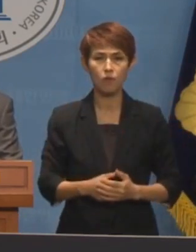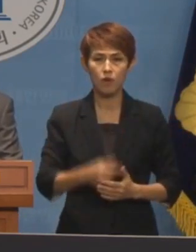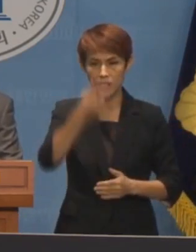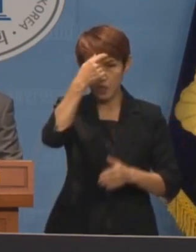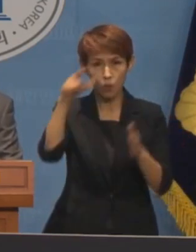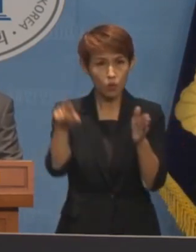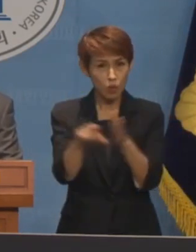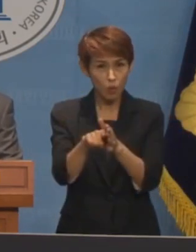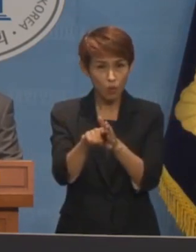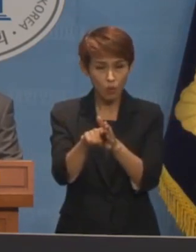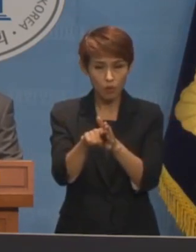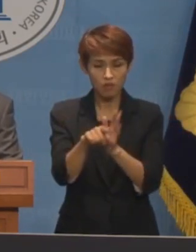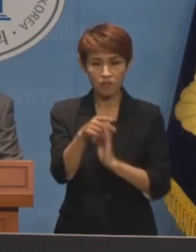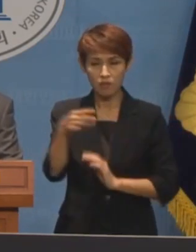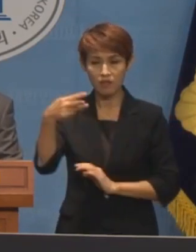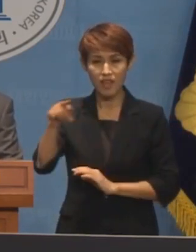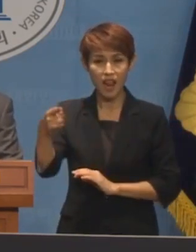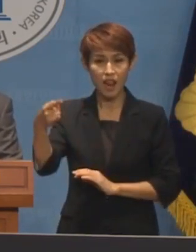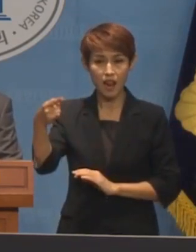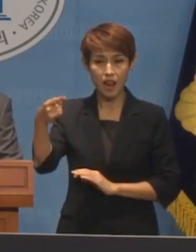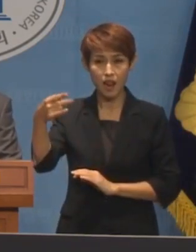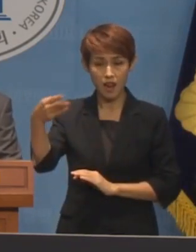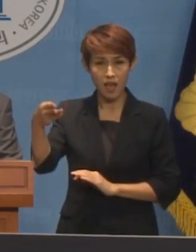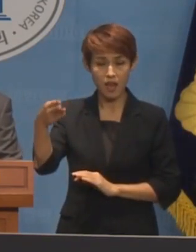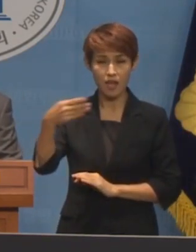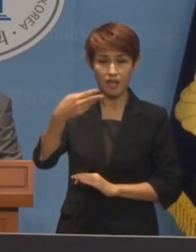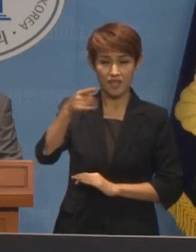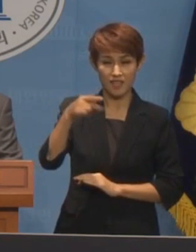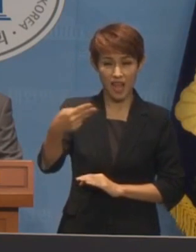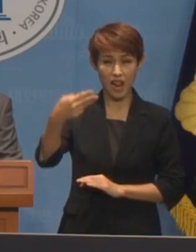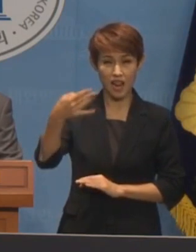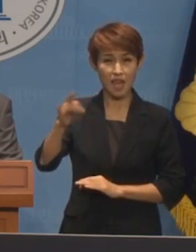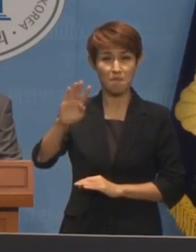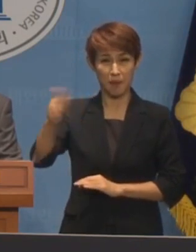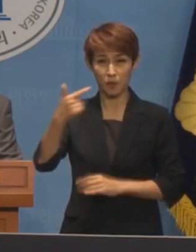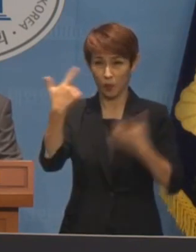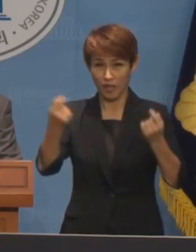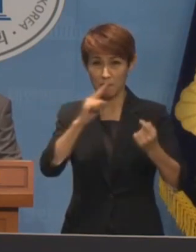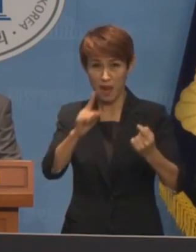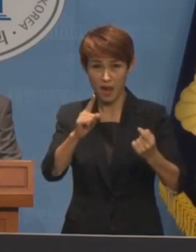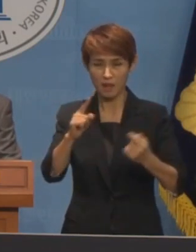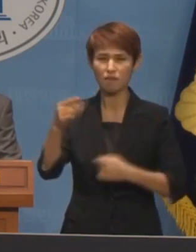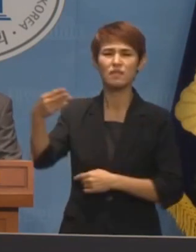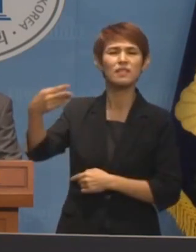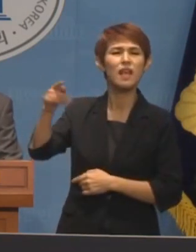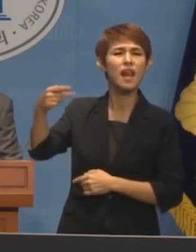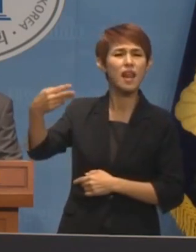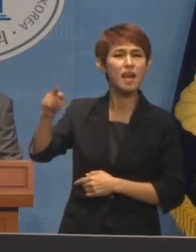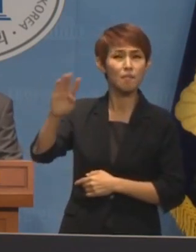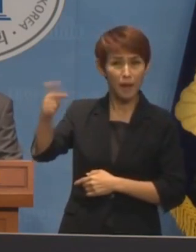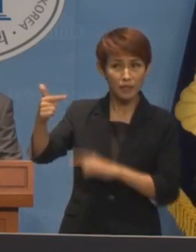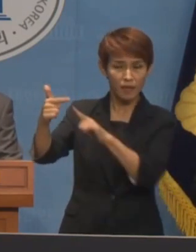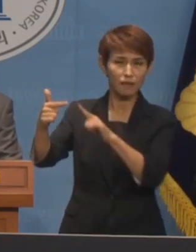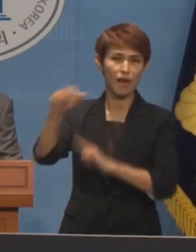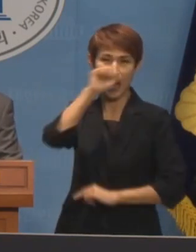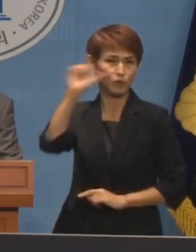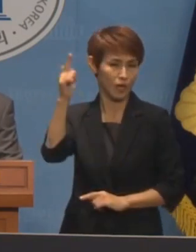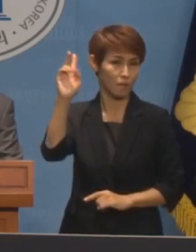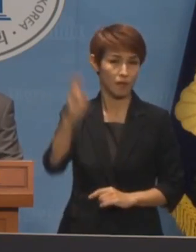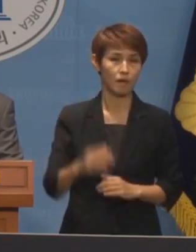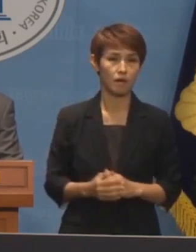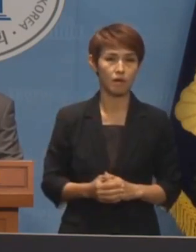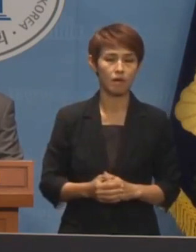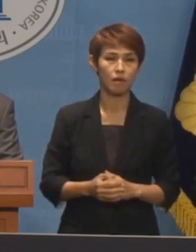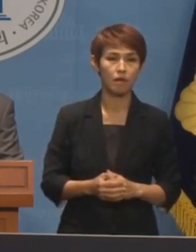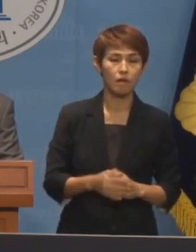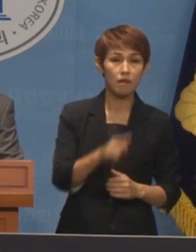기독교를 탈레반이라고 말하면 탈레반들도 별로 안 좋아할 겁니다. 김성애 의원의 발언이 탈레반